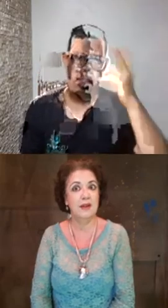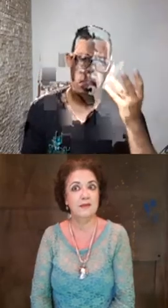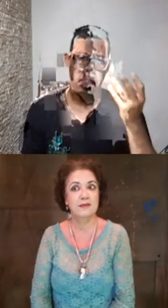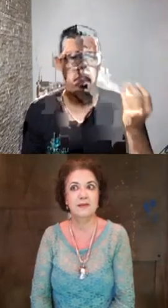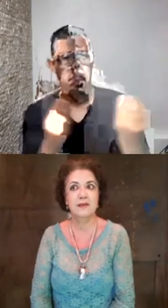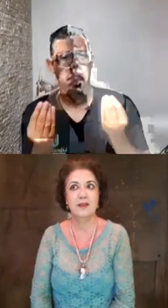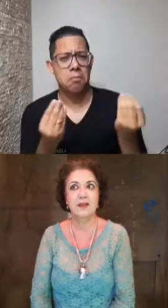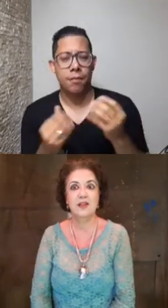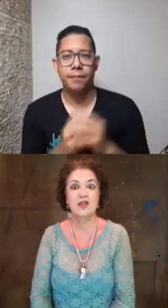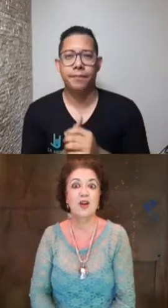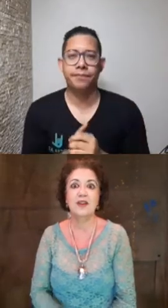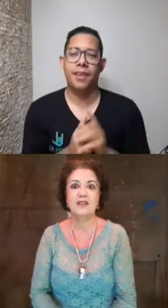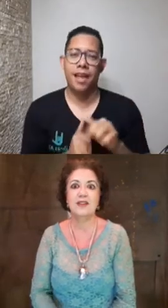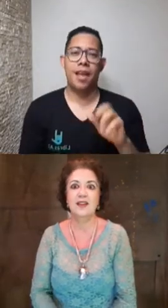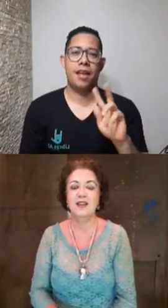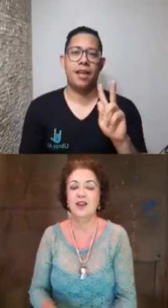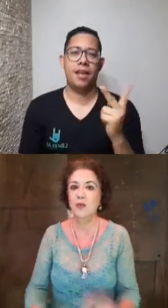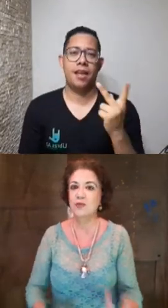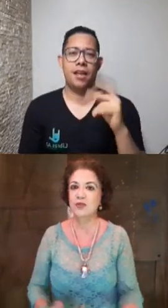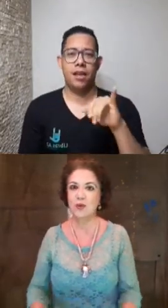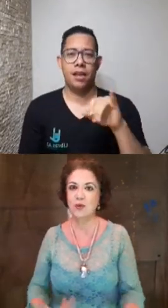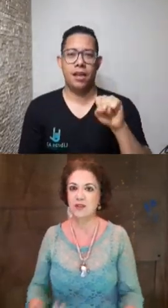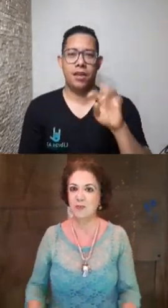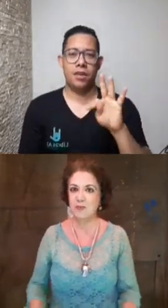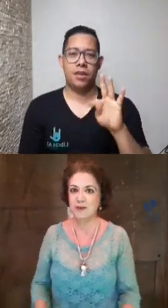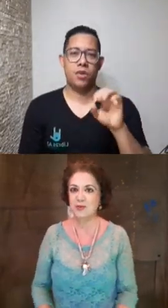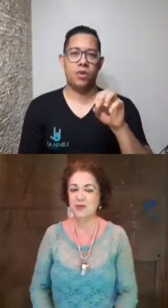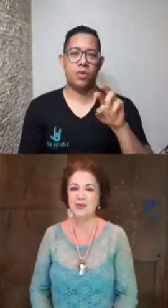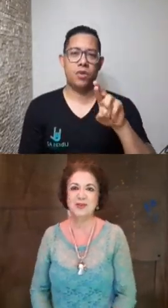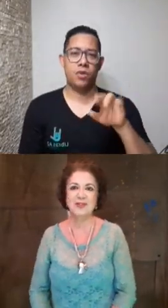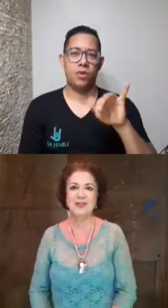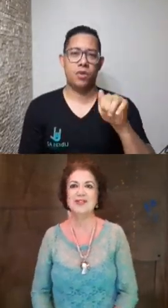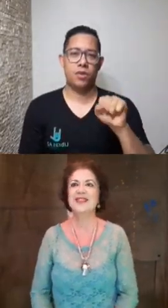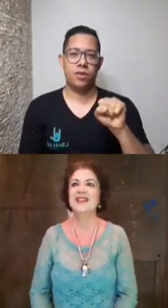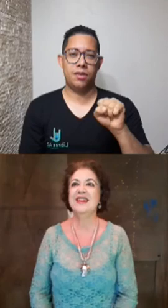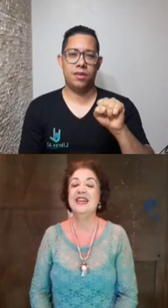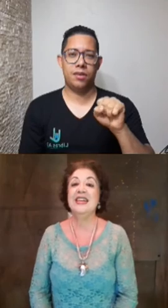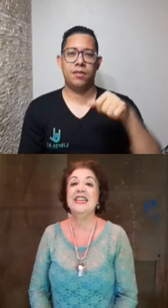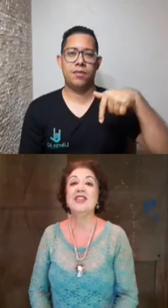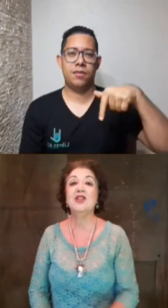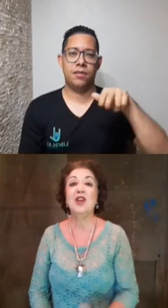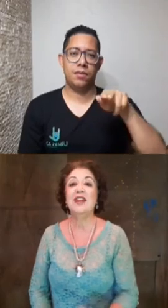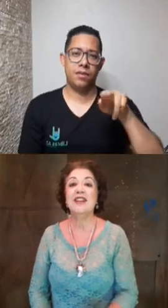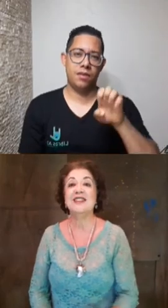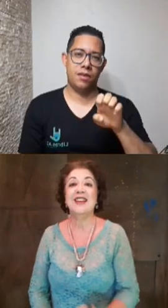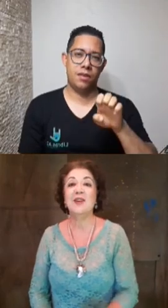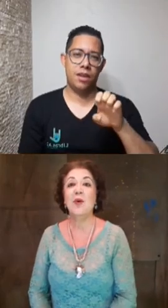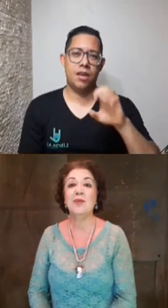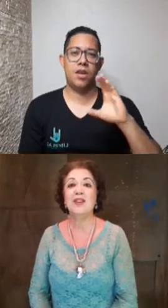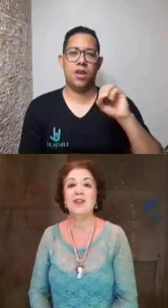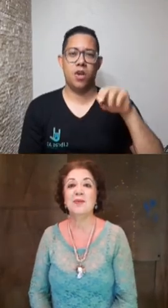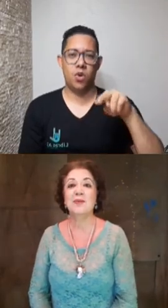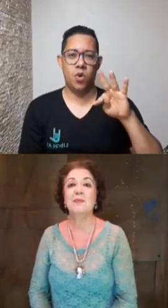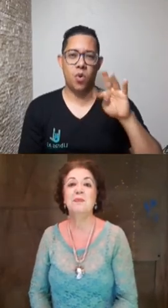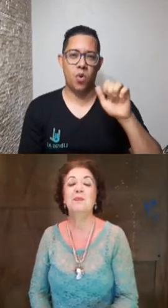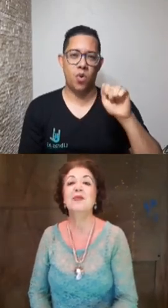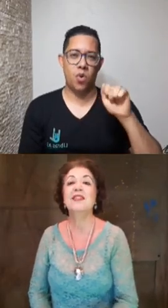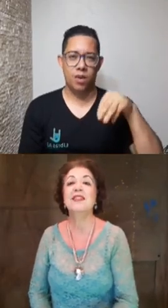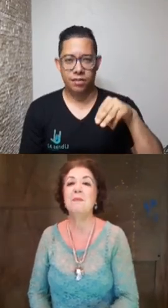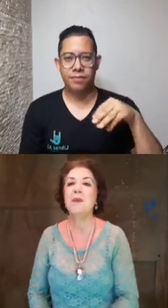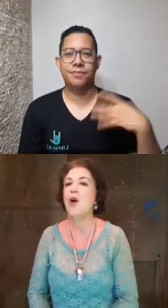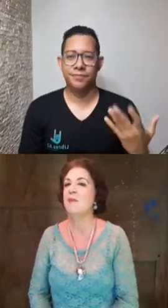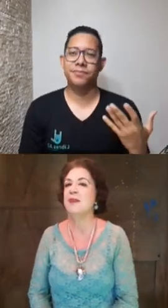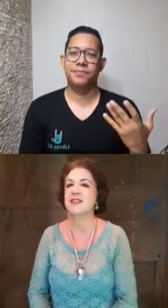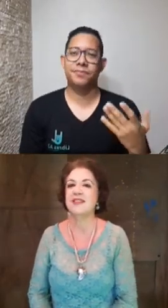aí? Histórias que uns contam para os outros? histórias que contam por